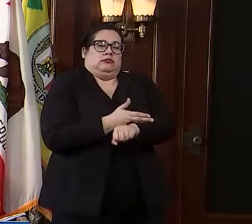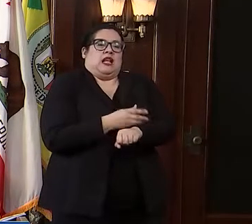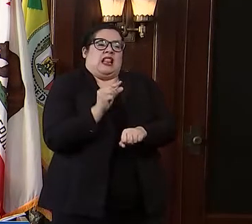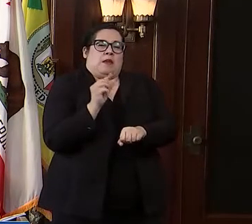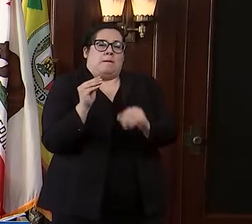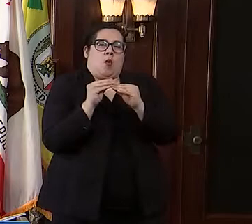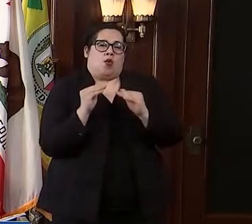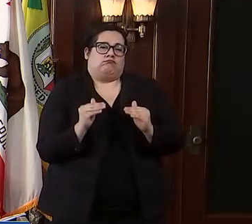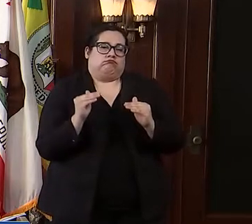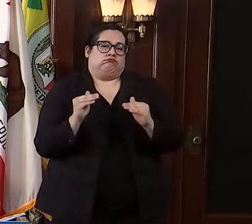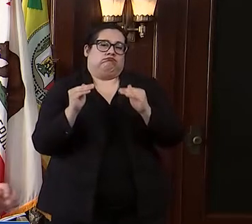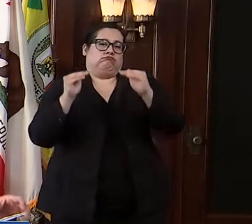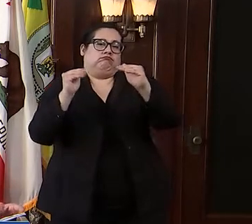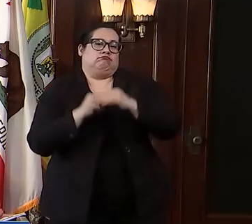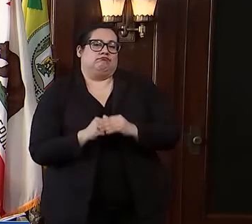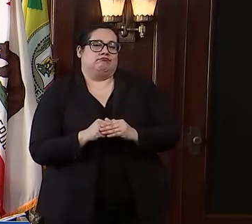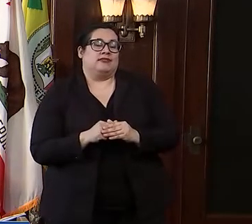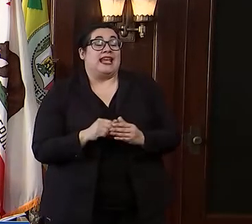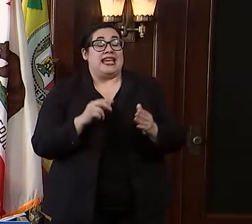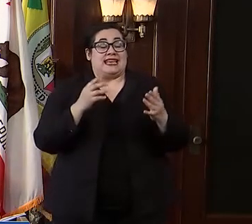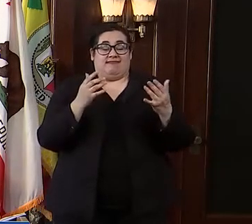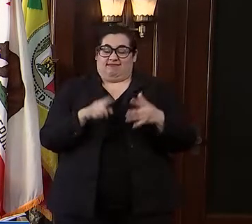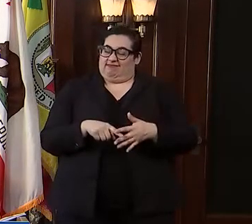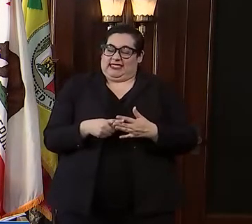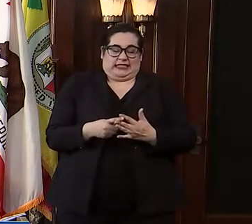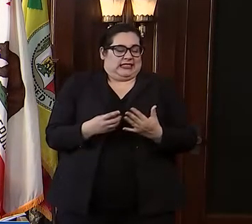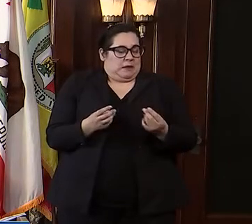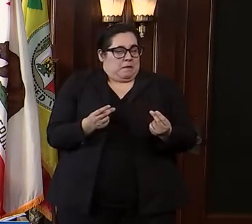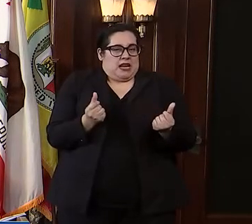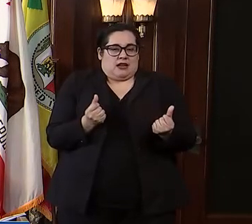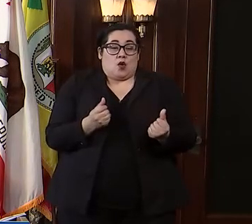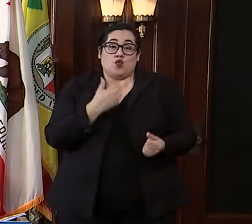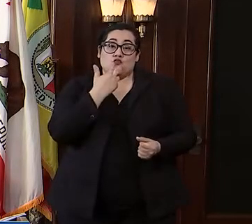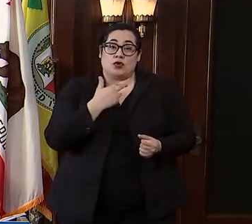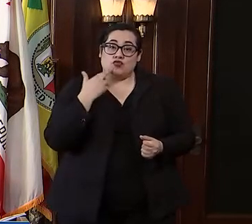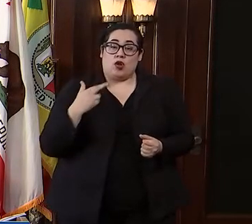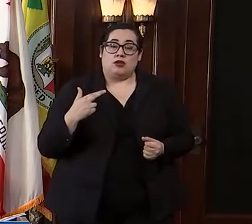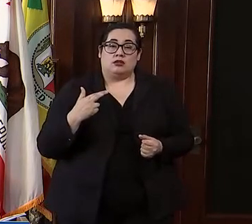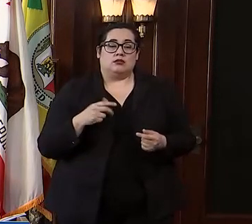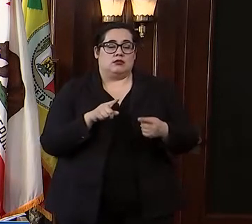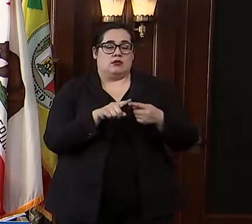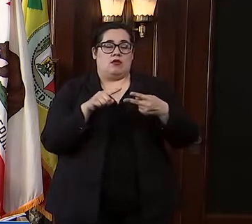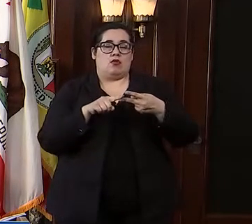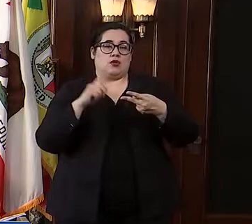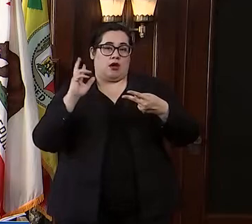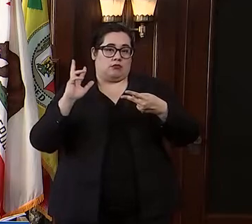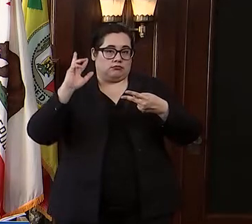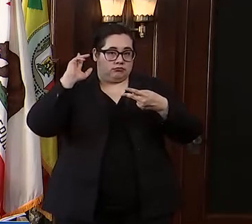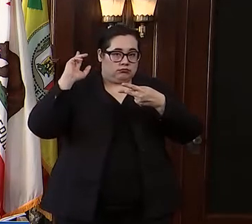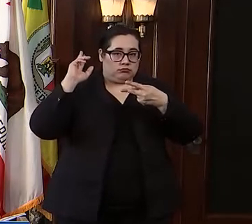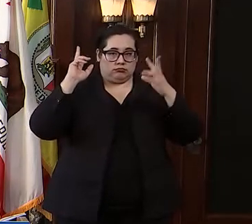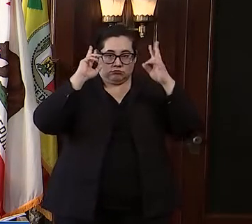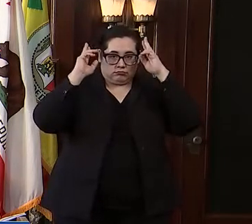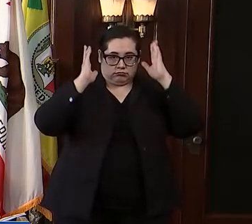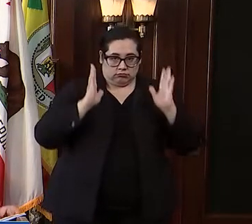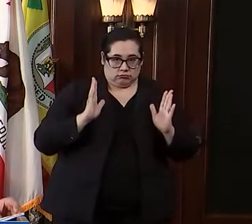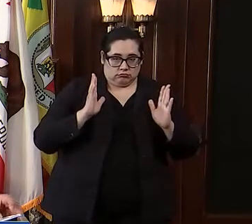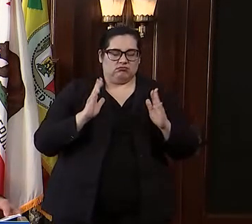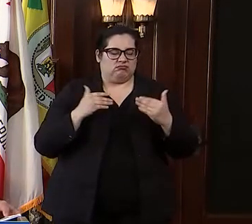hoy. Efectivo inmediatamente, restaurantes, barberos y peluqueros